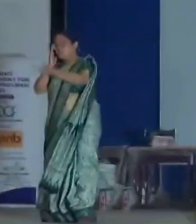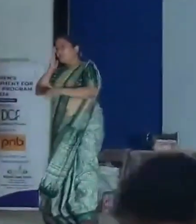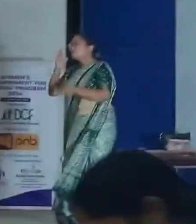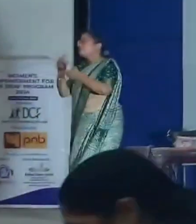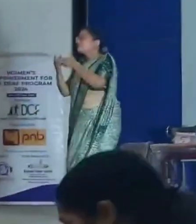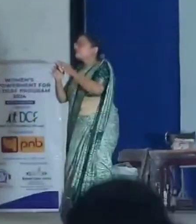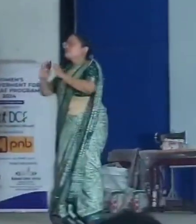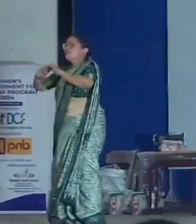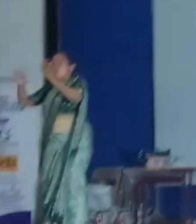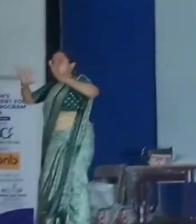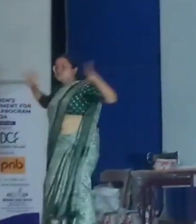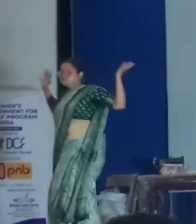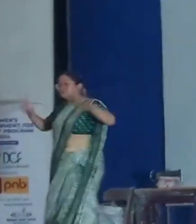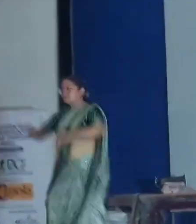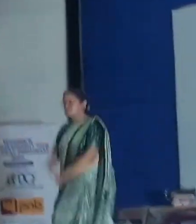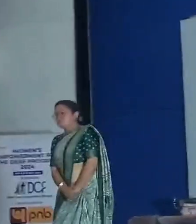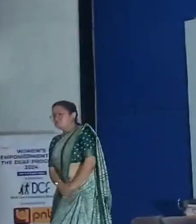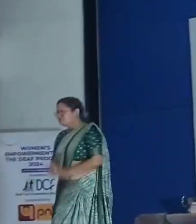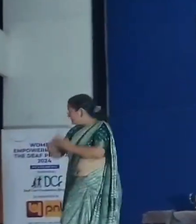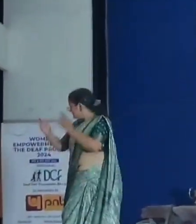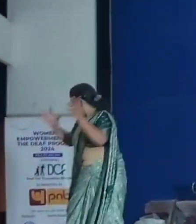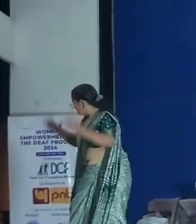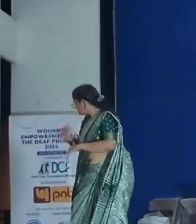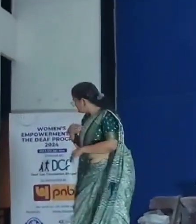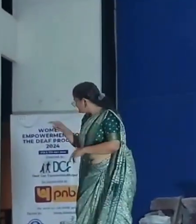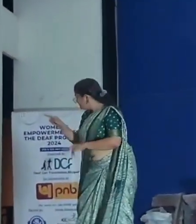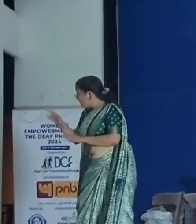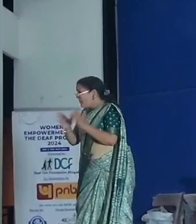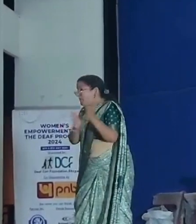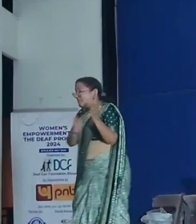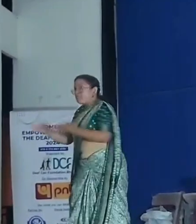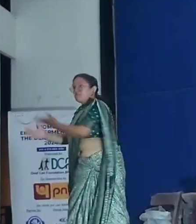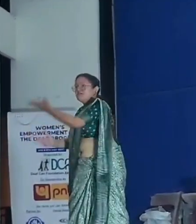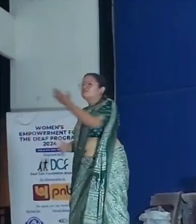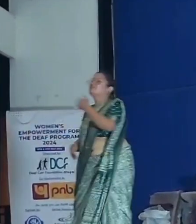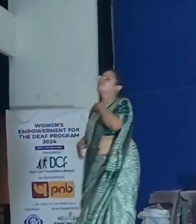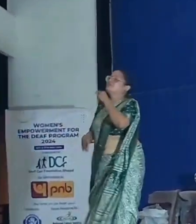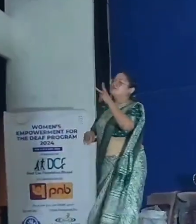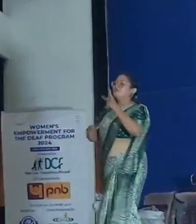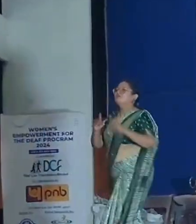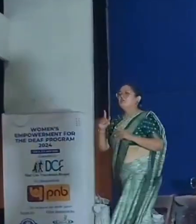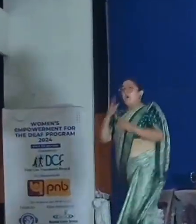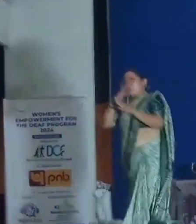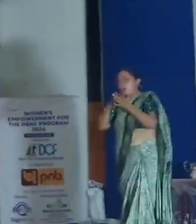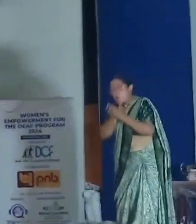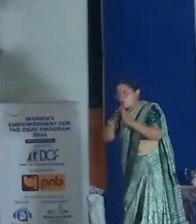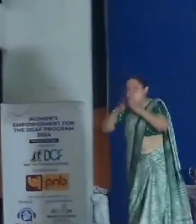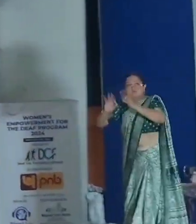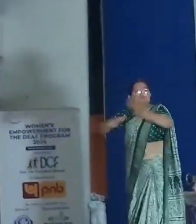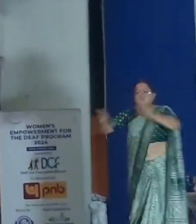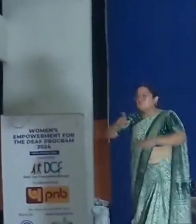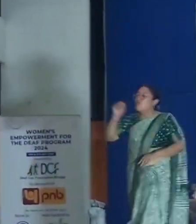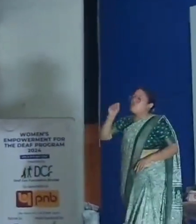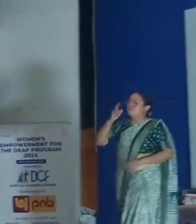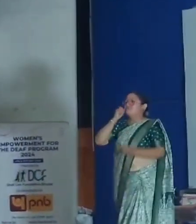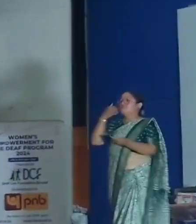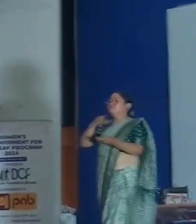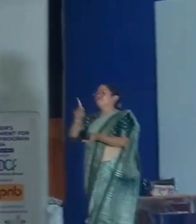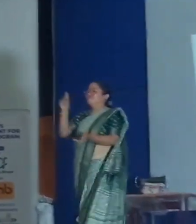क्या नहीं। जब आप उसके घर गए मतलब एकदम आस पड़ोस वाले आ गए देखने के लिए, भीड़ जमा ली, कहते अरे नहीं नहीं आप आस पड़ोस